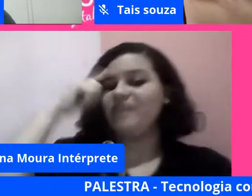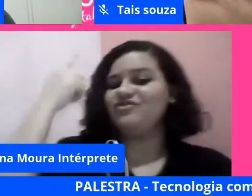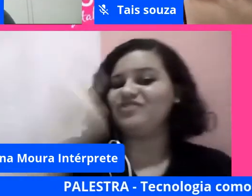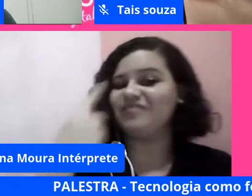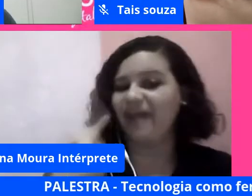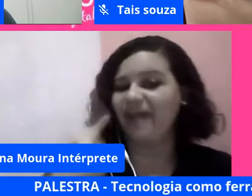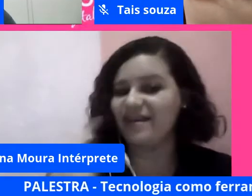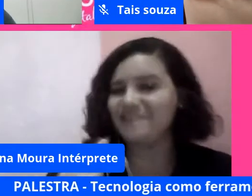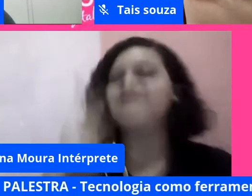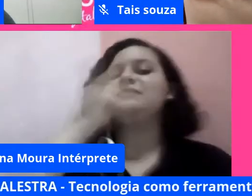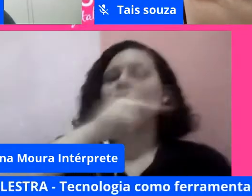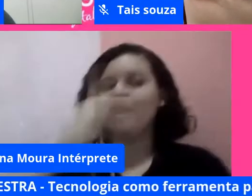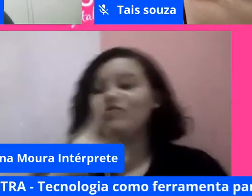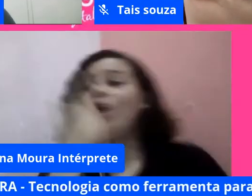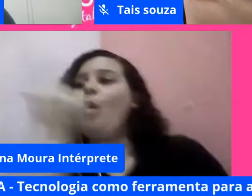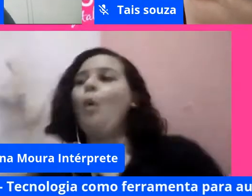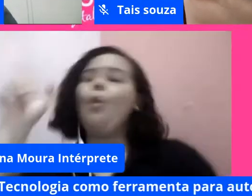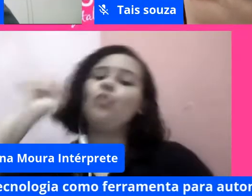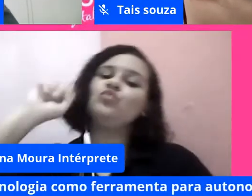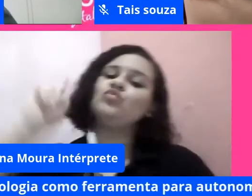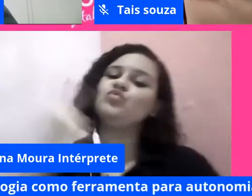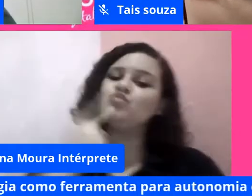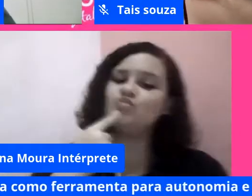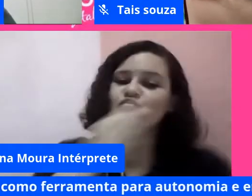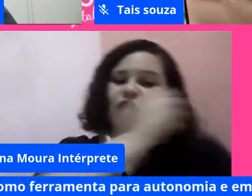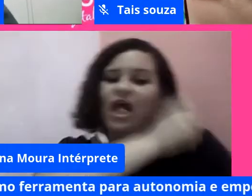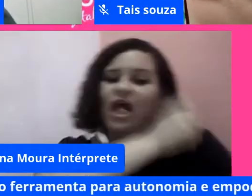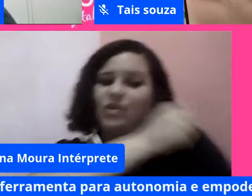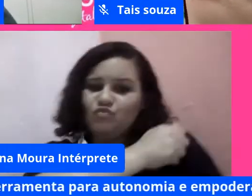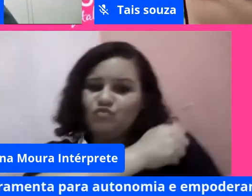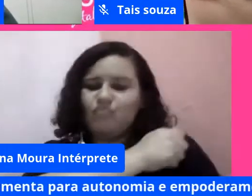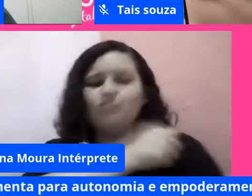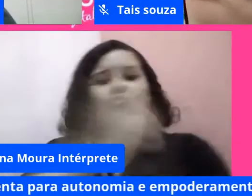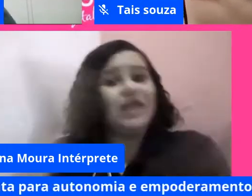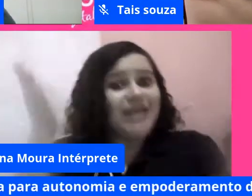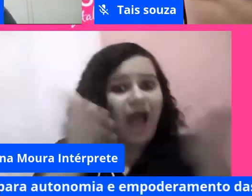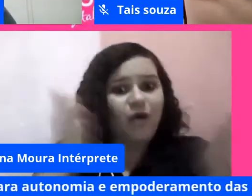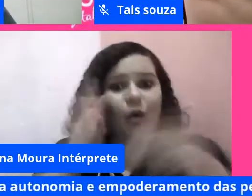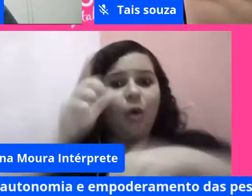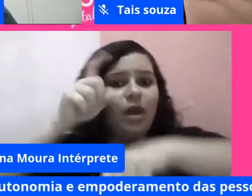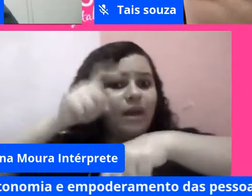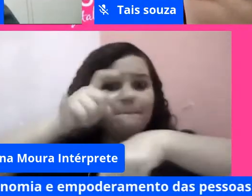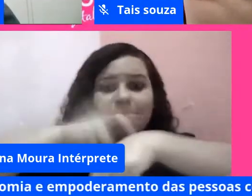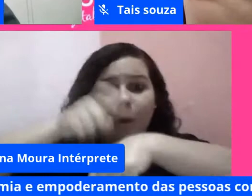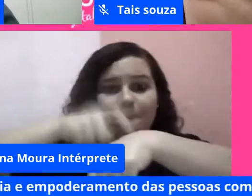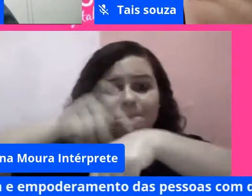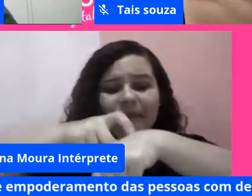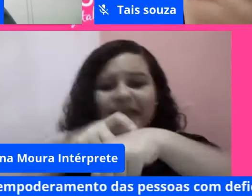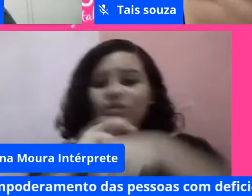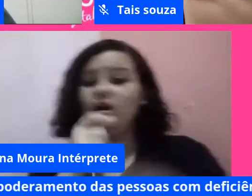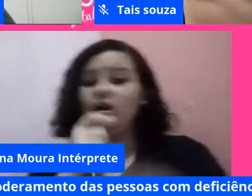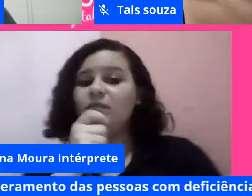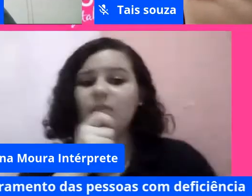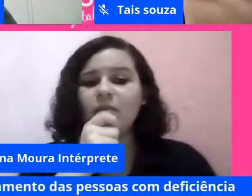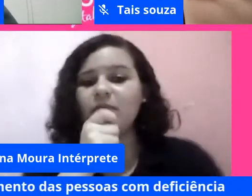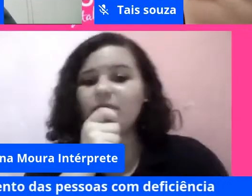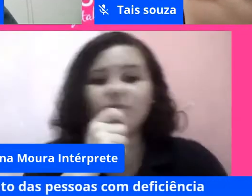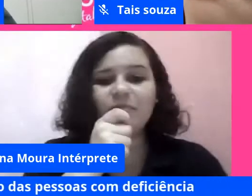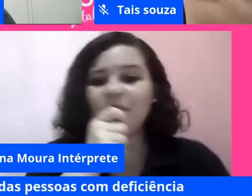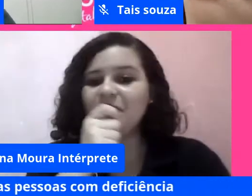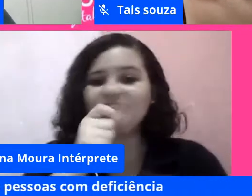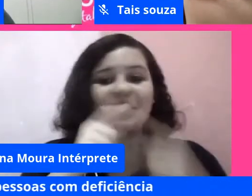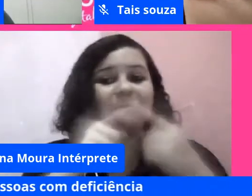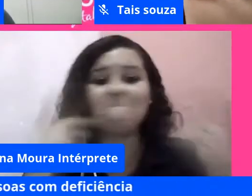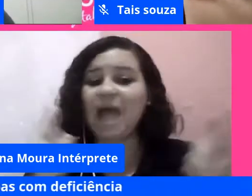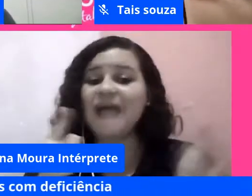alunos surdos, e ela estava aqui, né, no momento em que ela não conseguia, que ela falava, mas o que ela